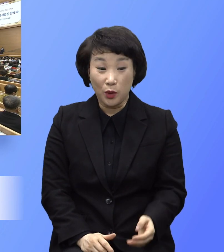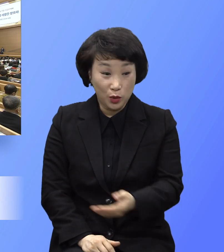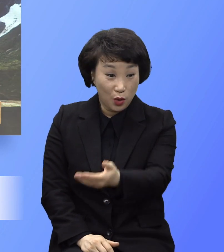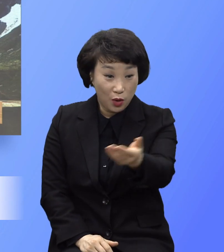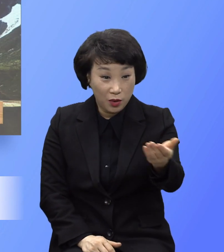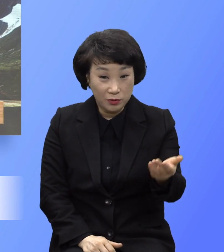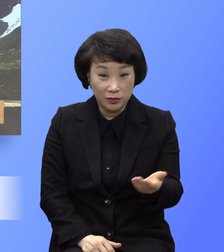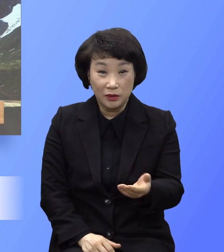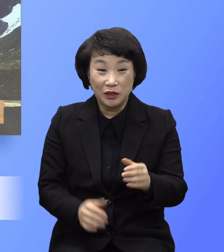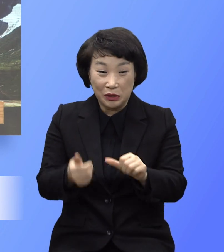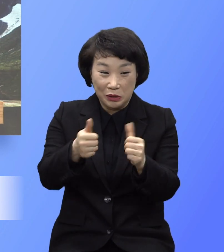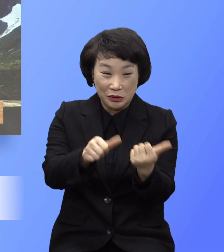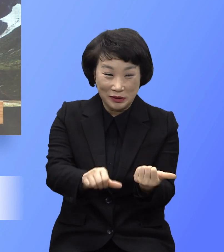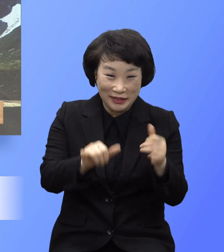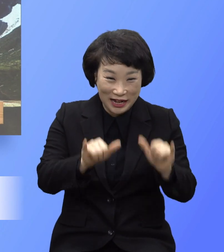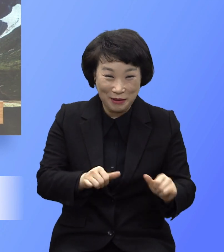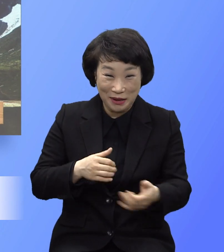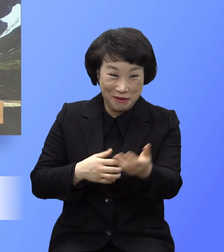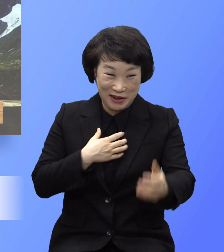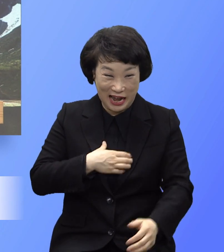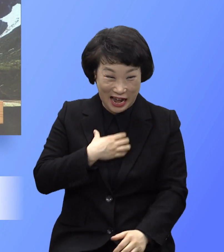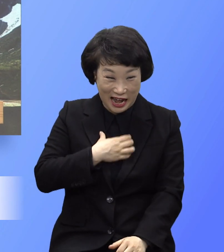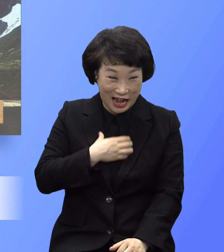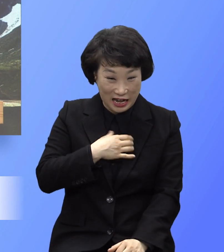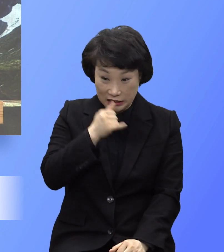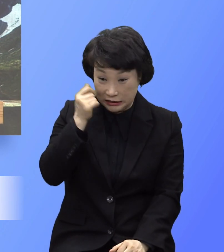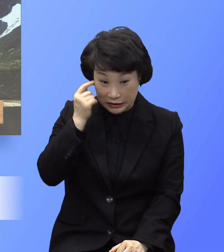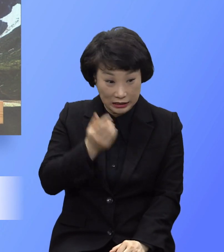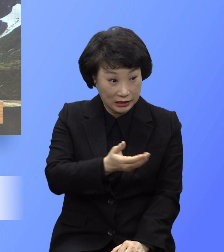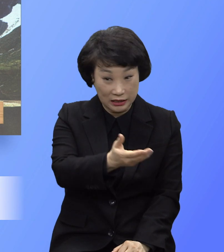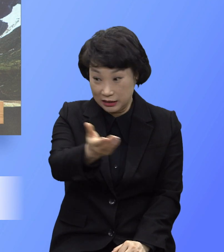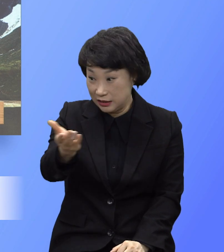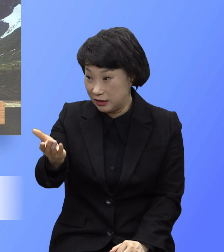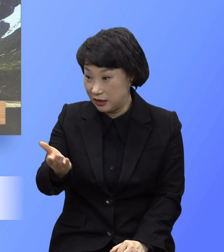여러분, 죽을까봐 걱정됩니까?